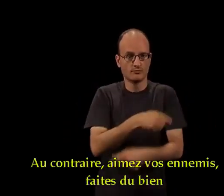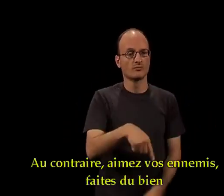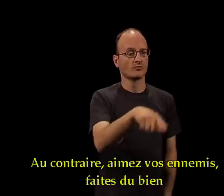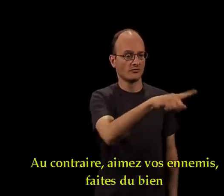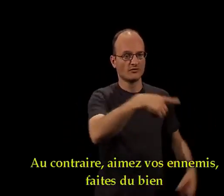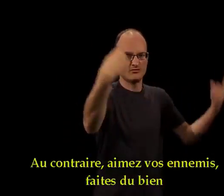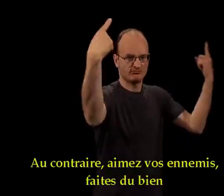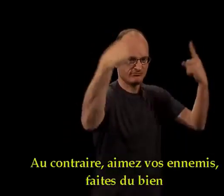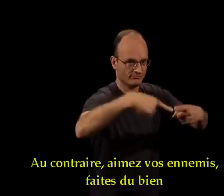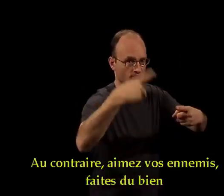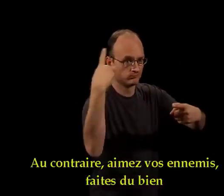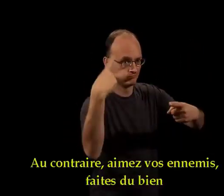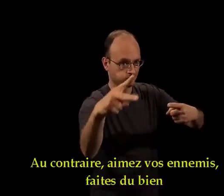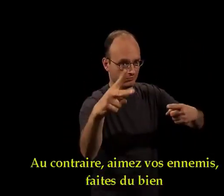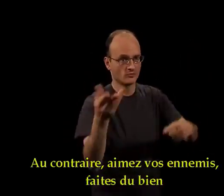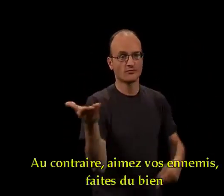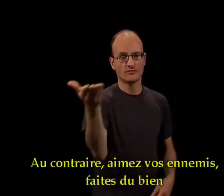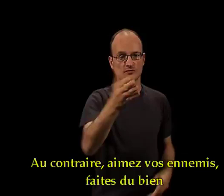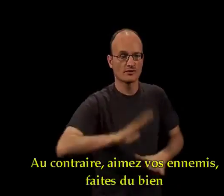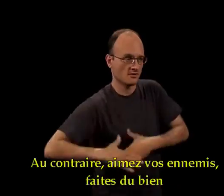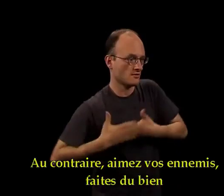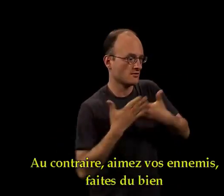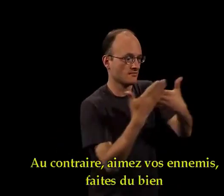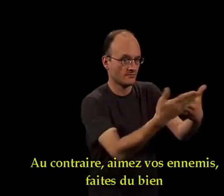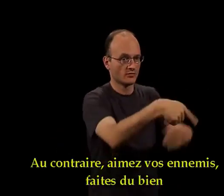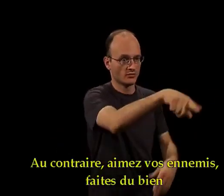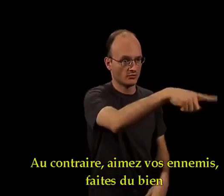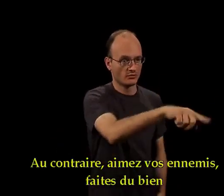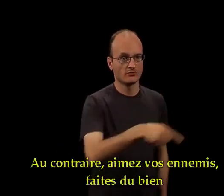Au contraire, aimez vos ennemis, faites du bien